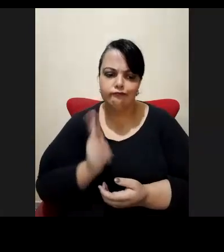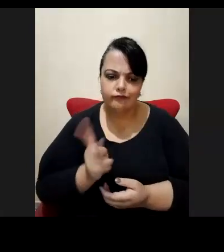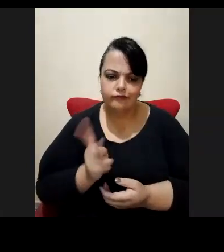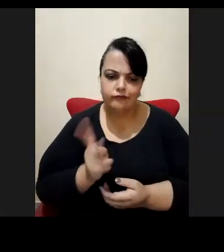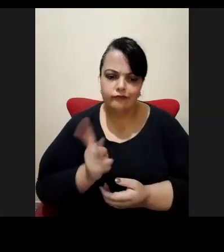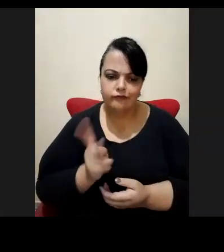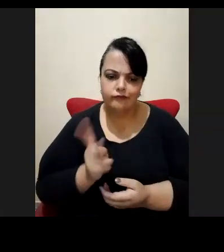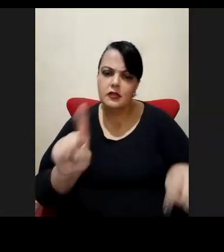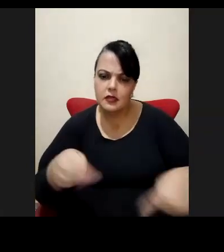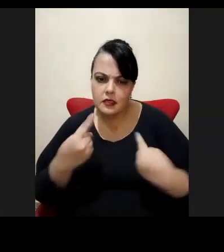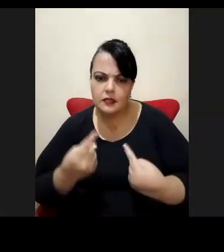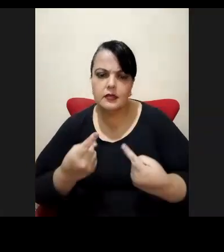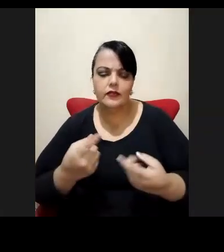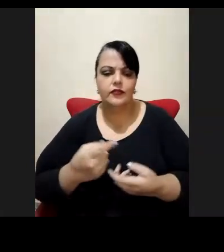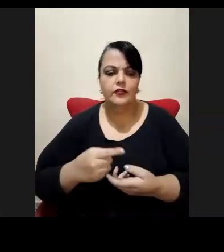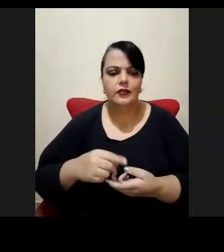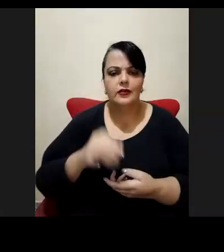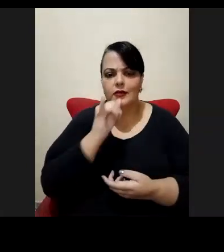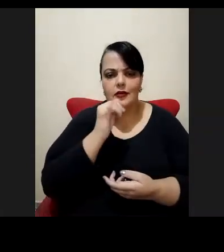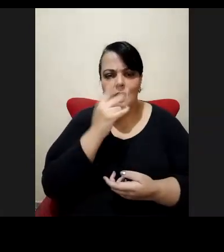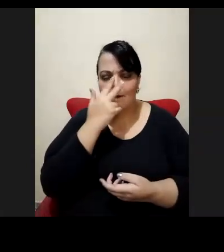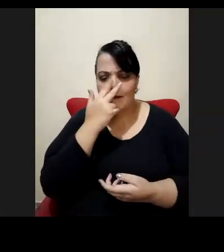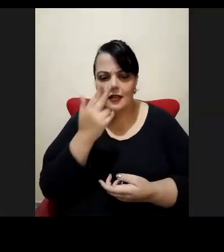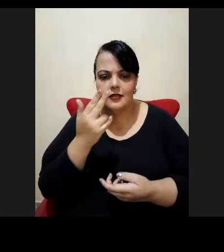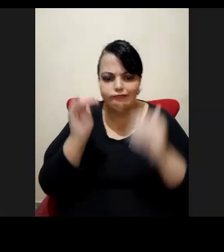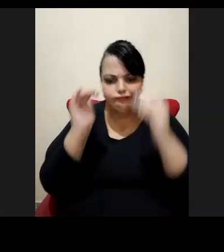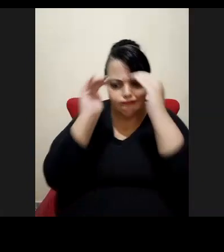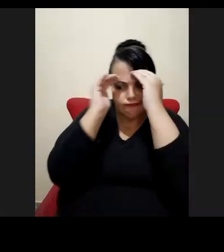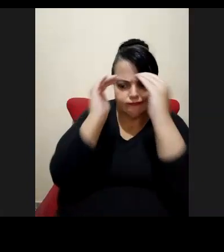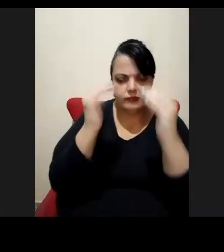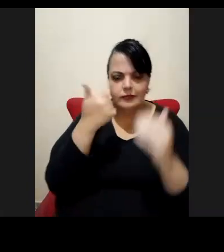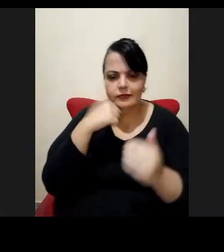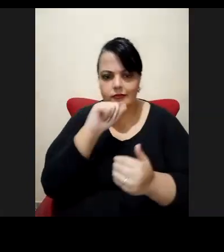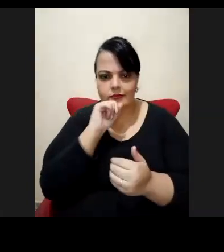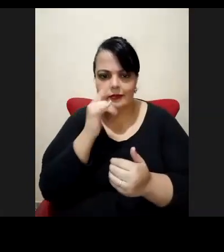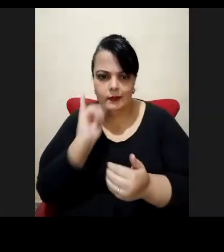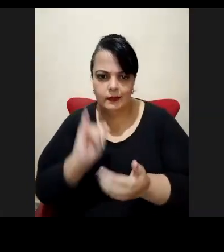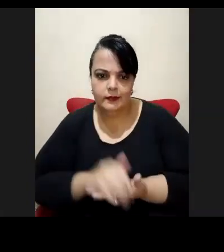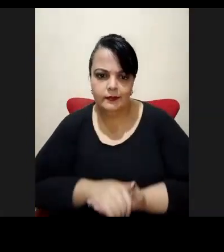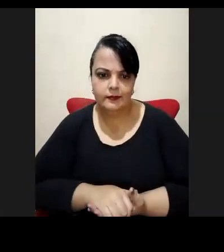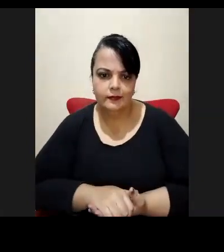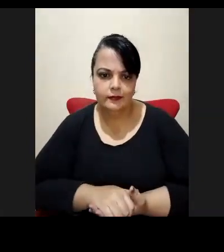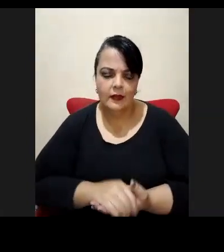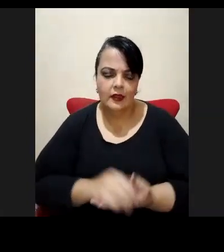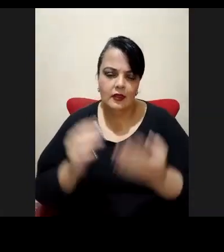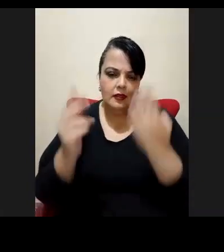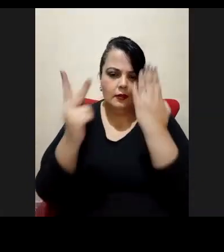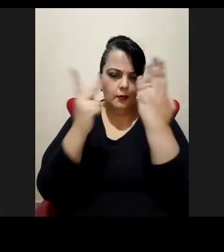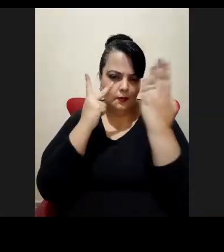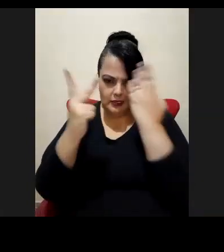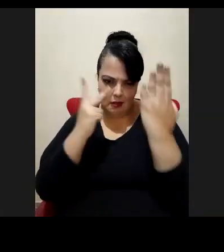esse lugar hierárquico dos pais, né? Eu disse há pouco dessa expressão psicanalítica, né, freudiana,